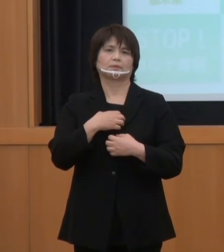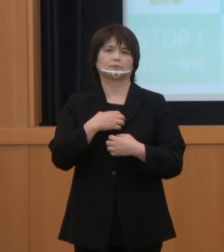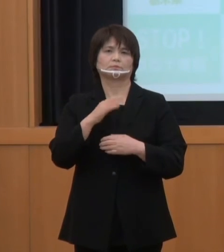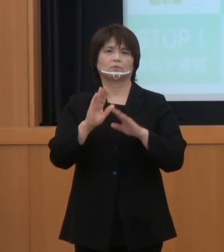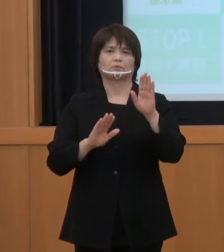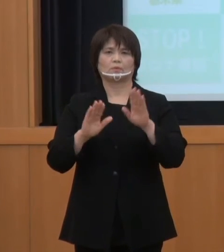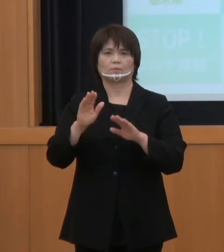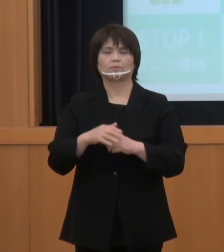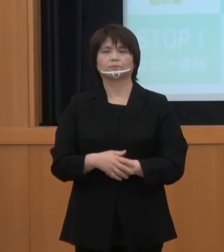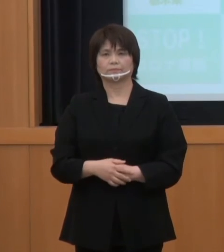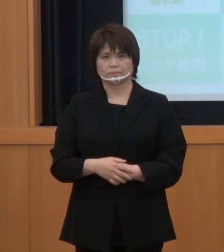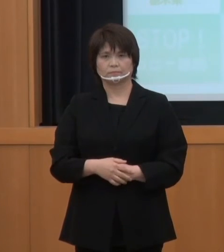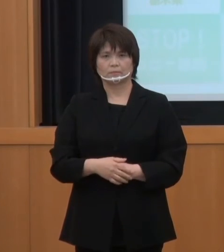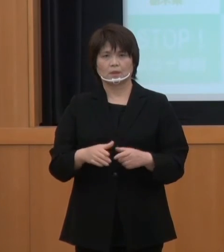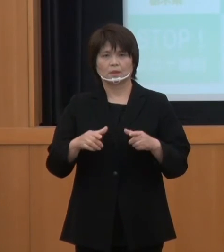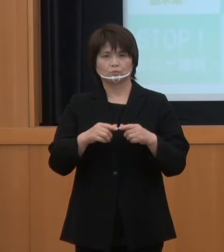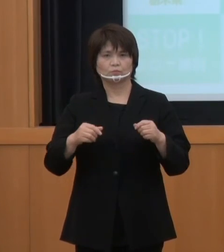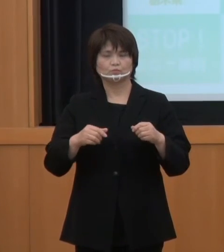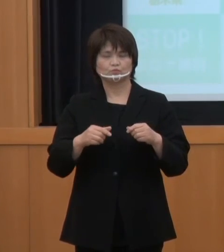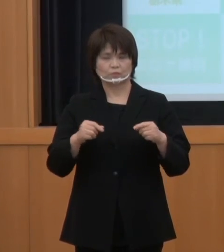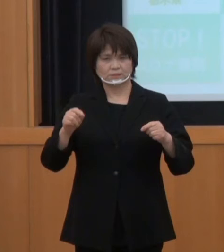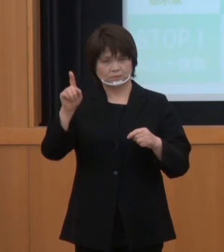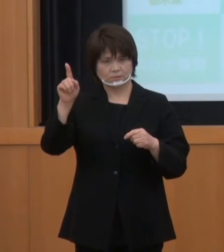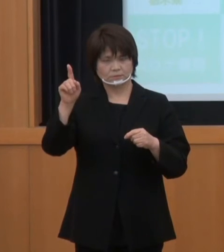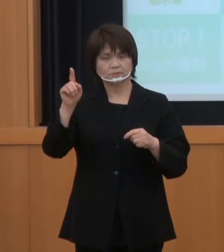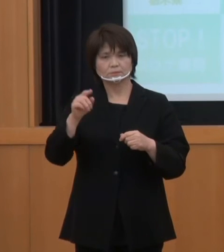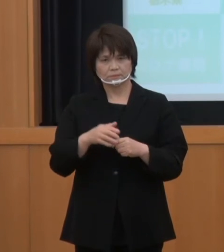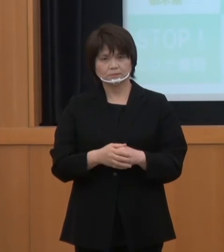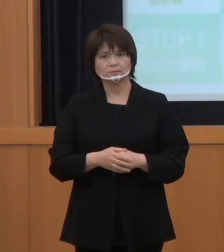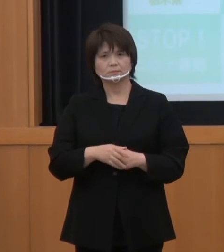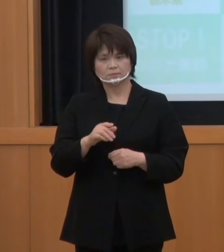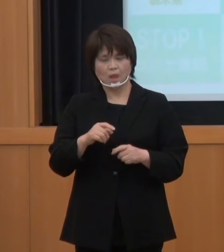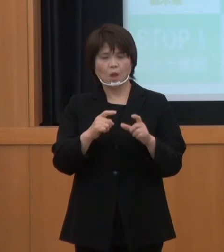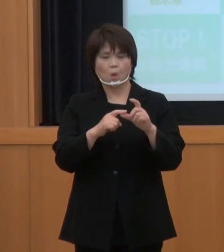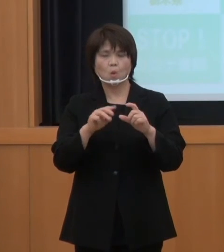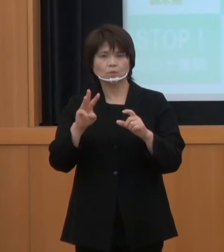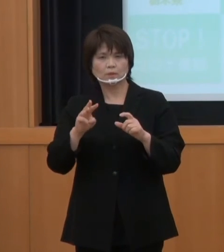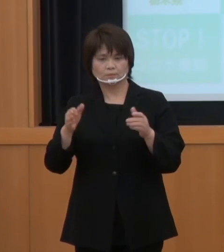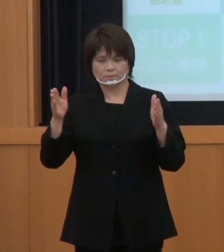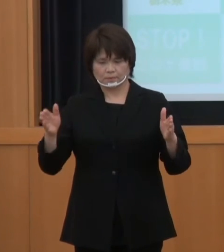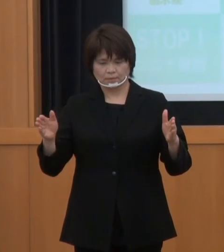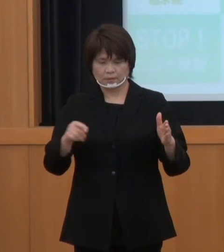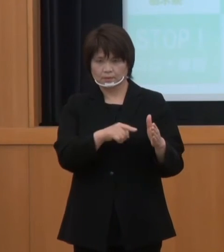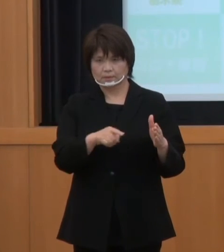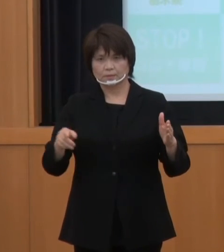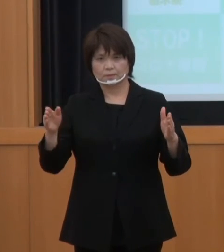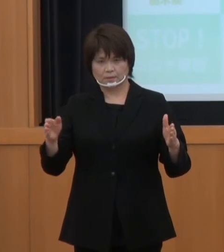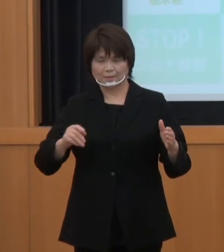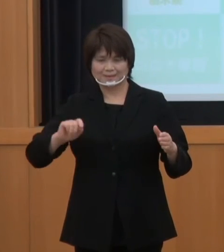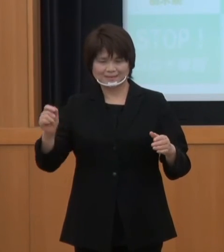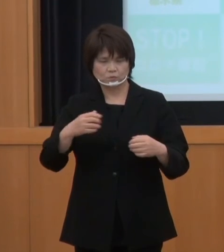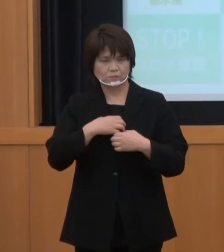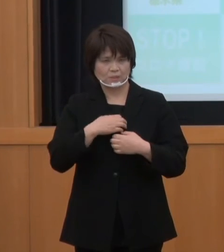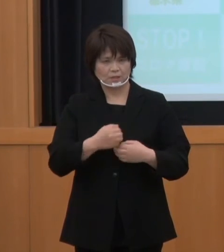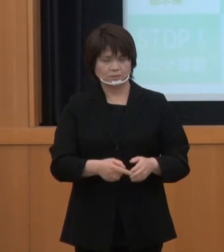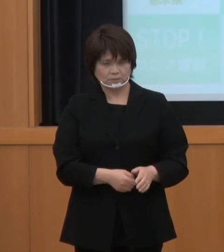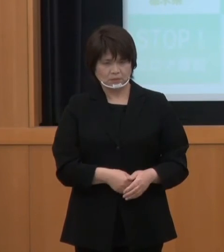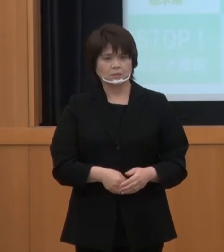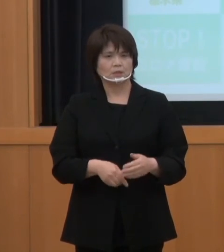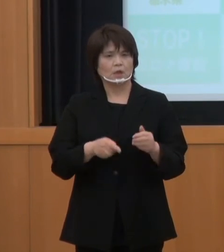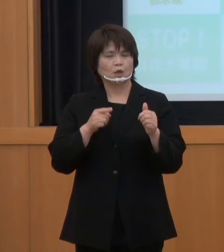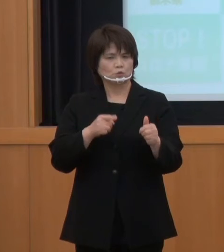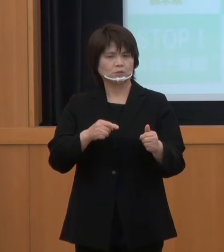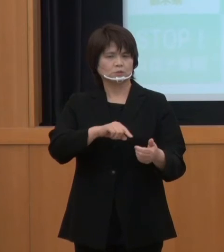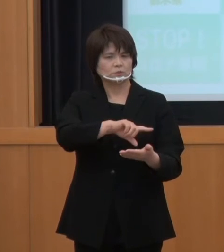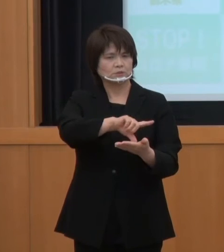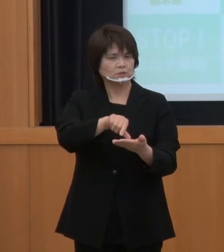ります。国におきましては、このゴールデンウィーク期間中、緊急事態措置区域等への移動は控